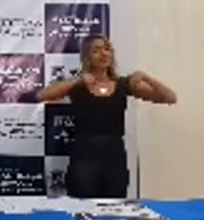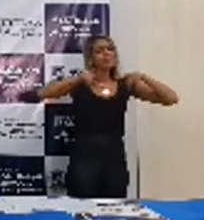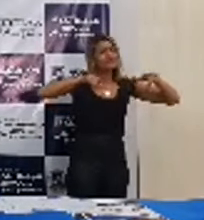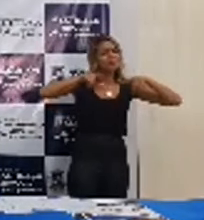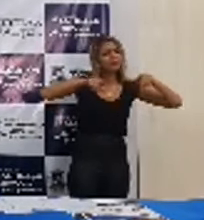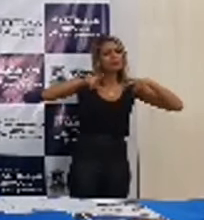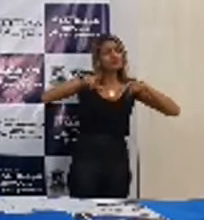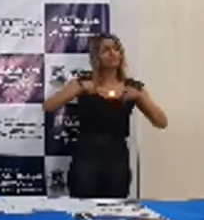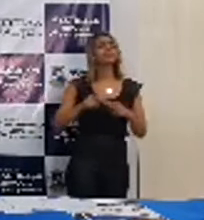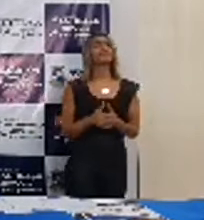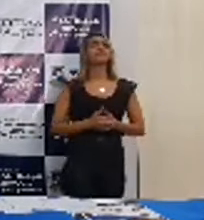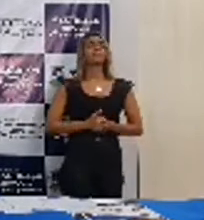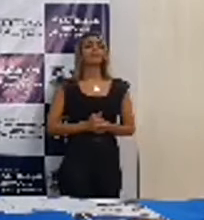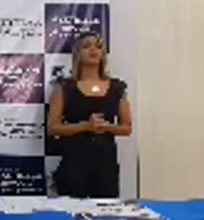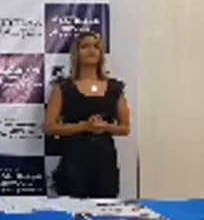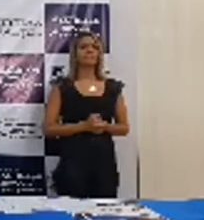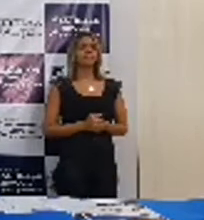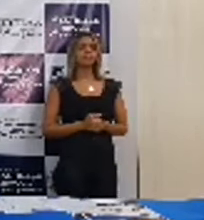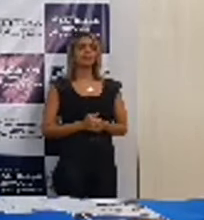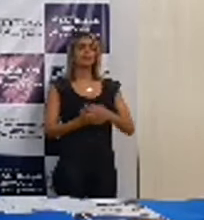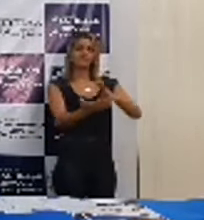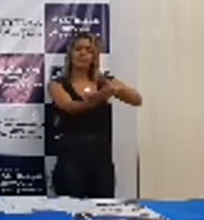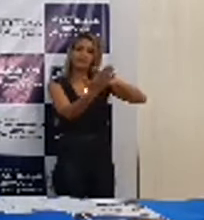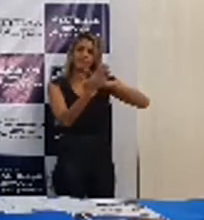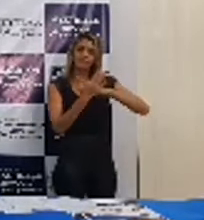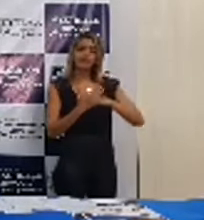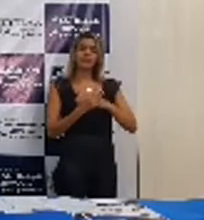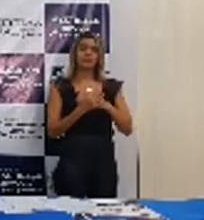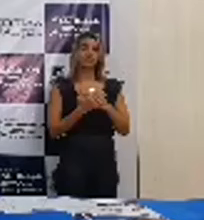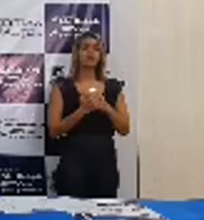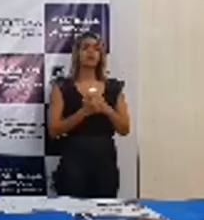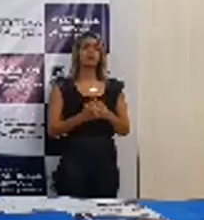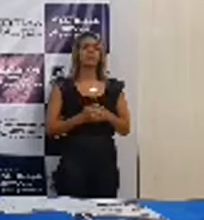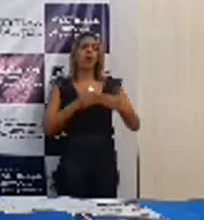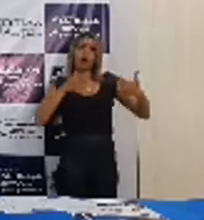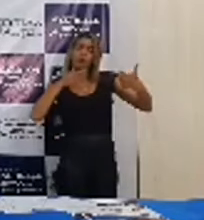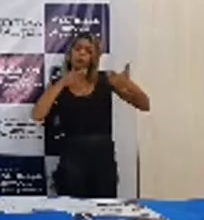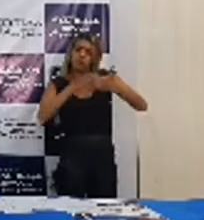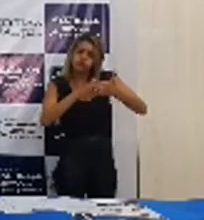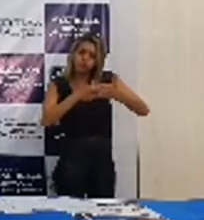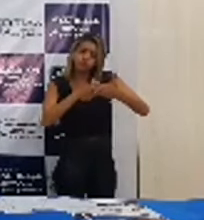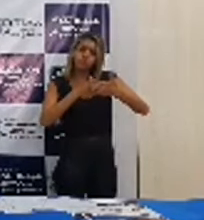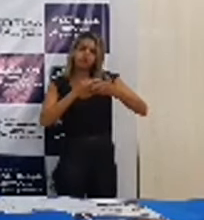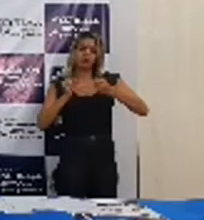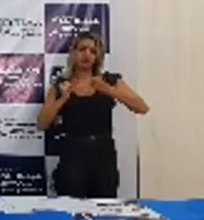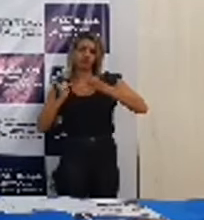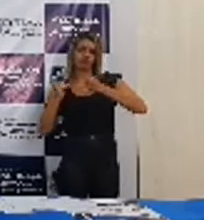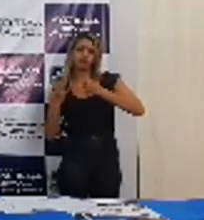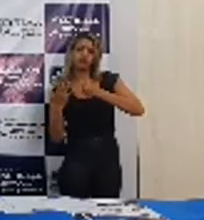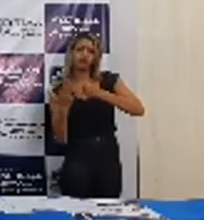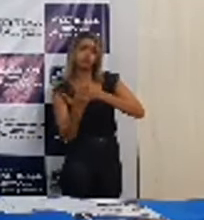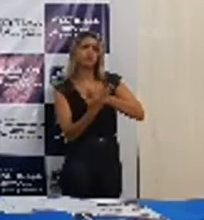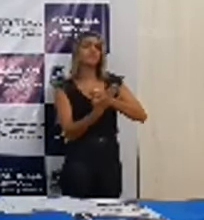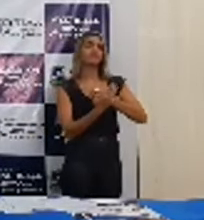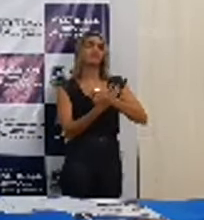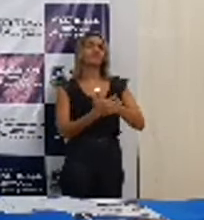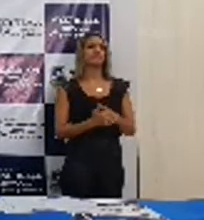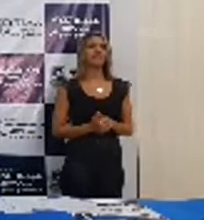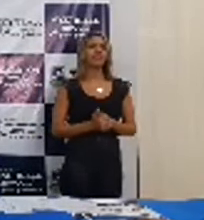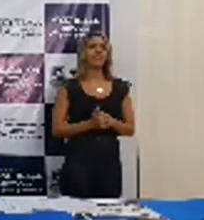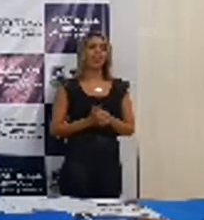hospital, todos trabalhando na função de combater o vírus. Como eu mesmo falei, o vírus não vai acabar amanhã. Ele